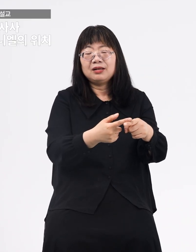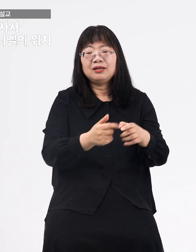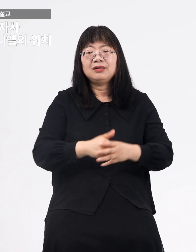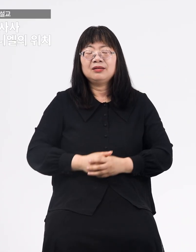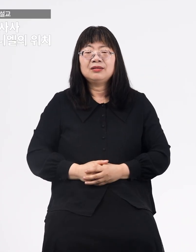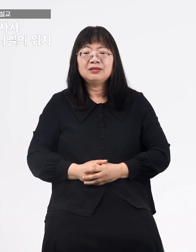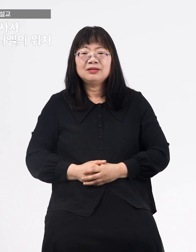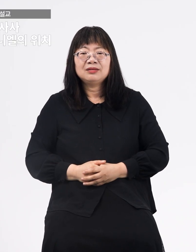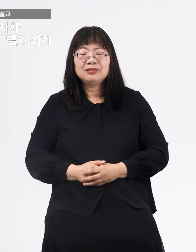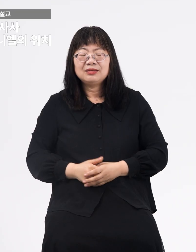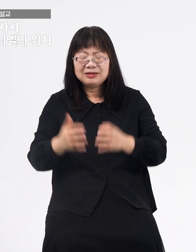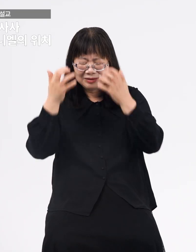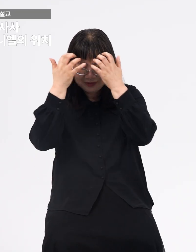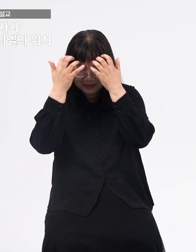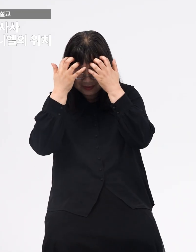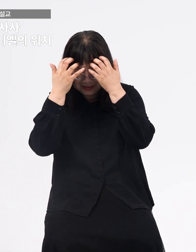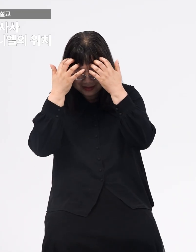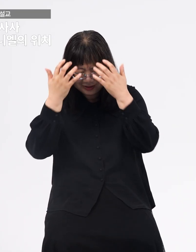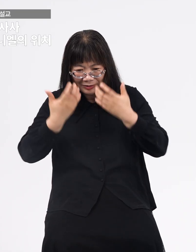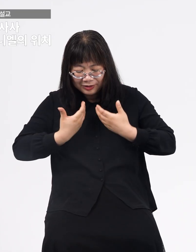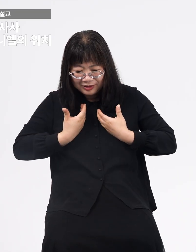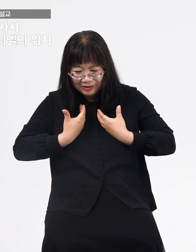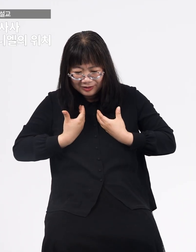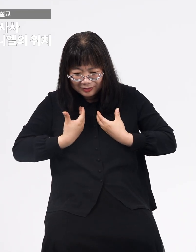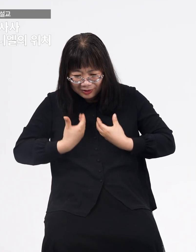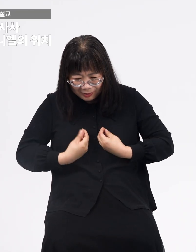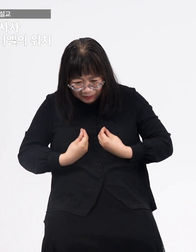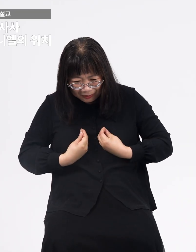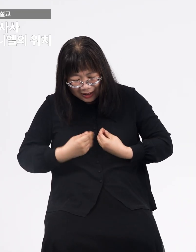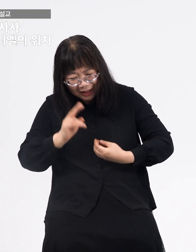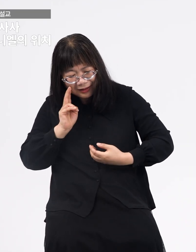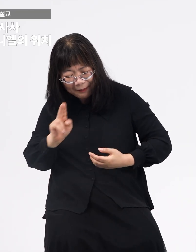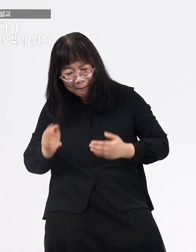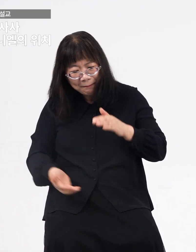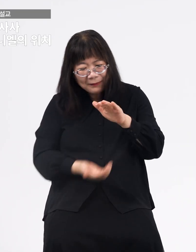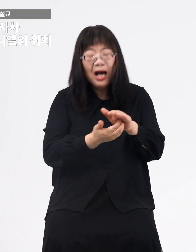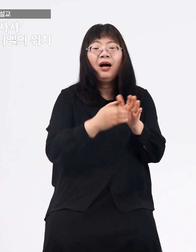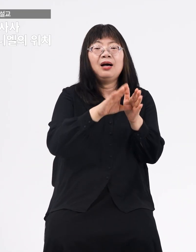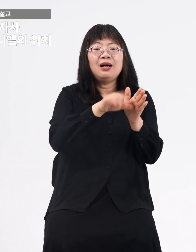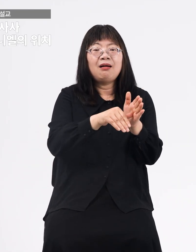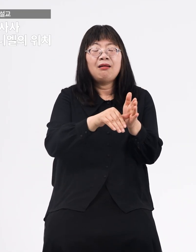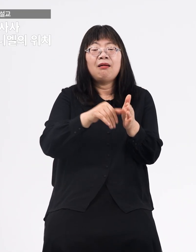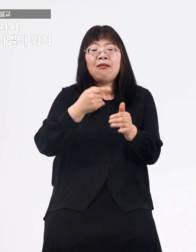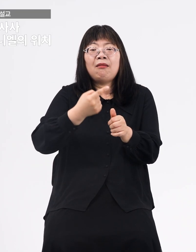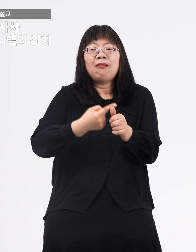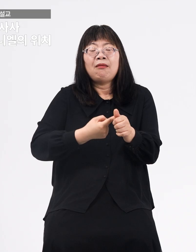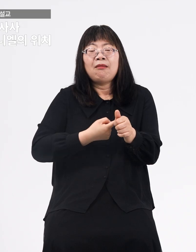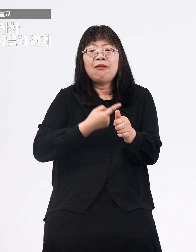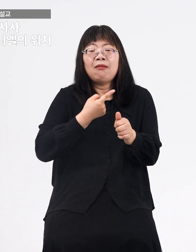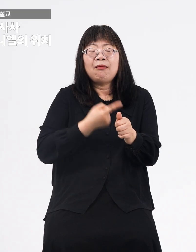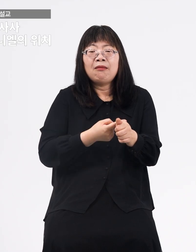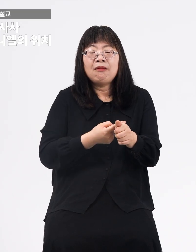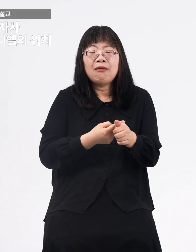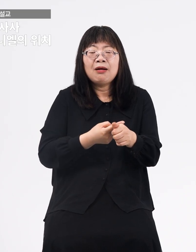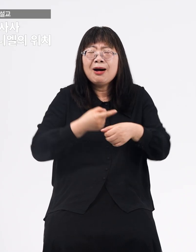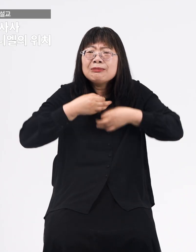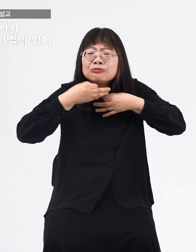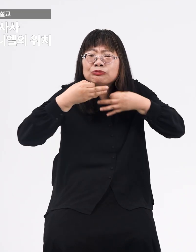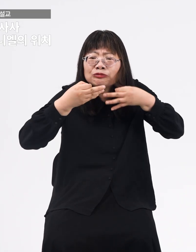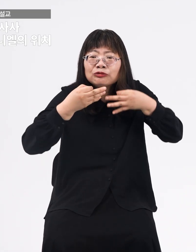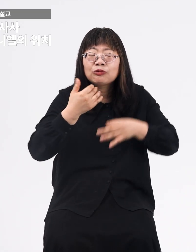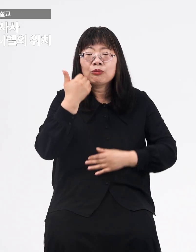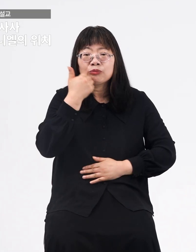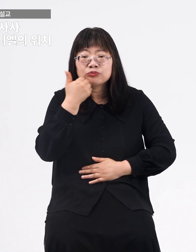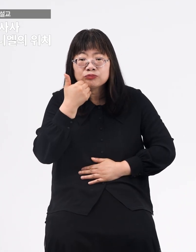고통이 절망을 넘어 절망으로 치달으니까 자기들도 모르게 누구에게 부르짖었다고